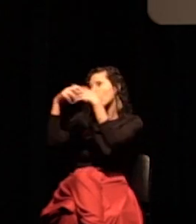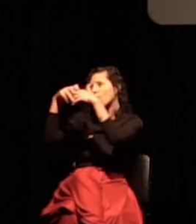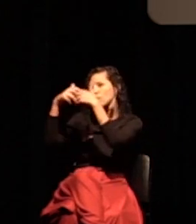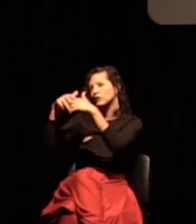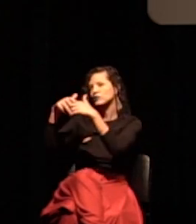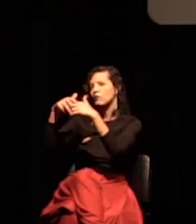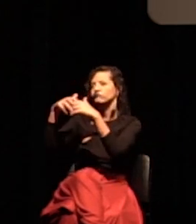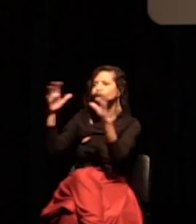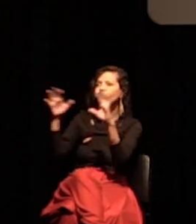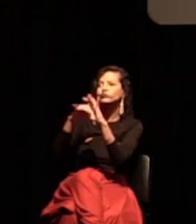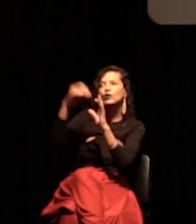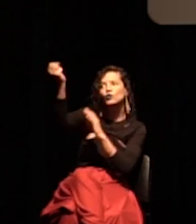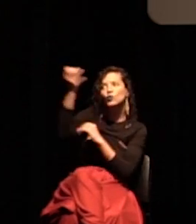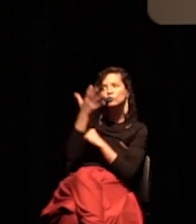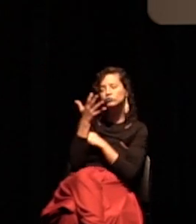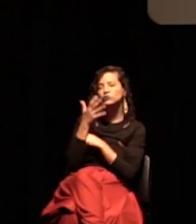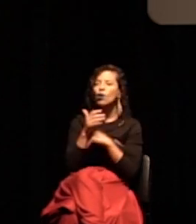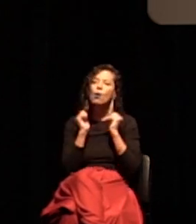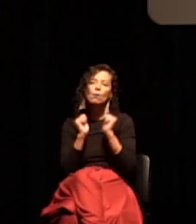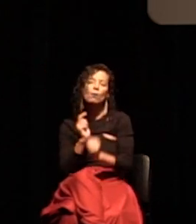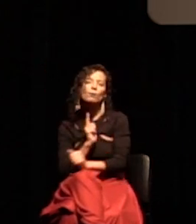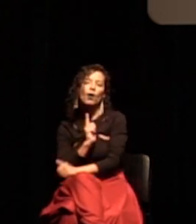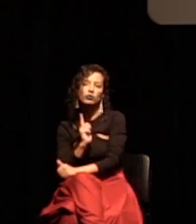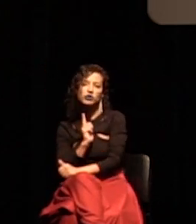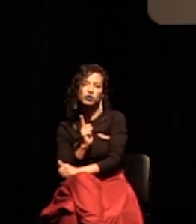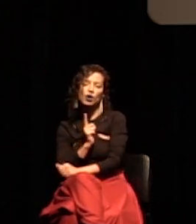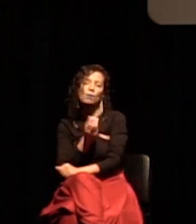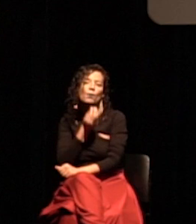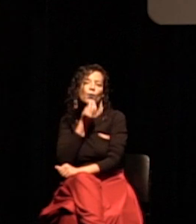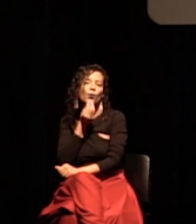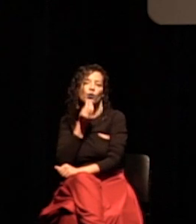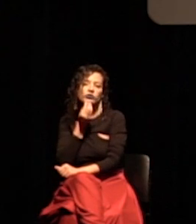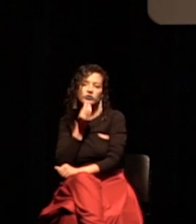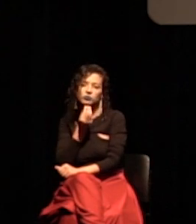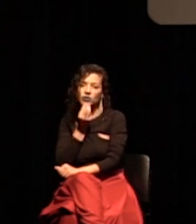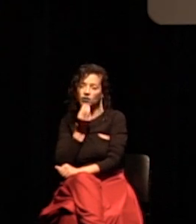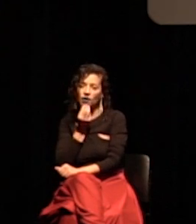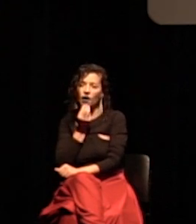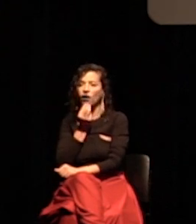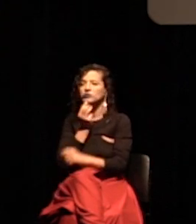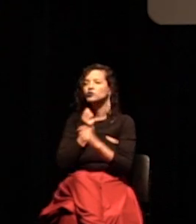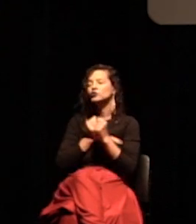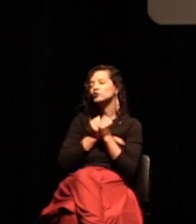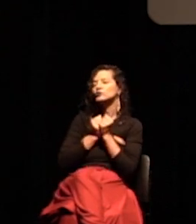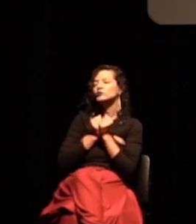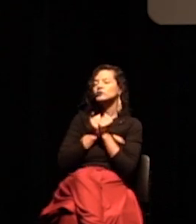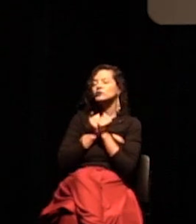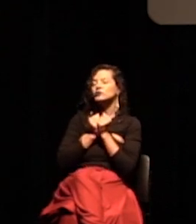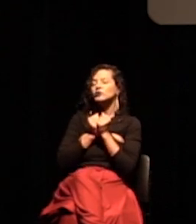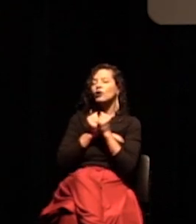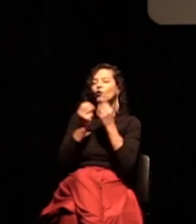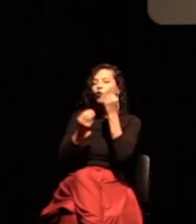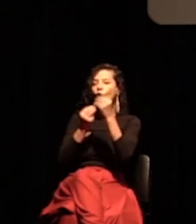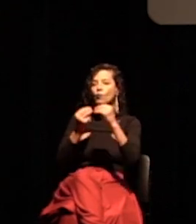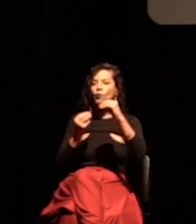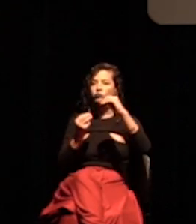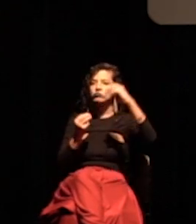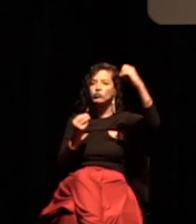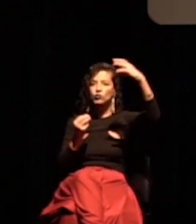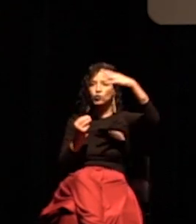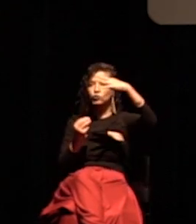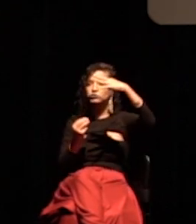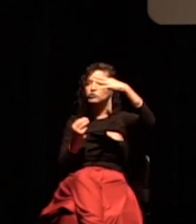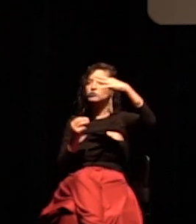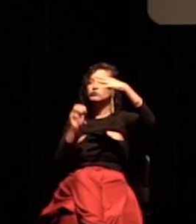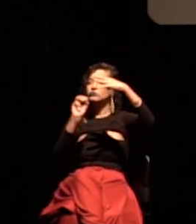luz, se a luz te traz a possibilidade de ampliar, né, o espectro na sua frente, e se você pode, inclusive, em